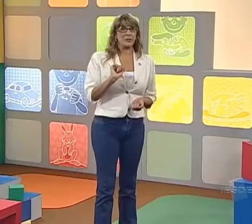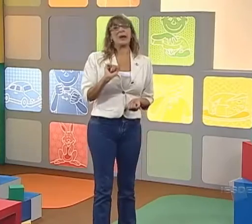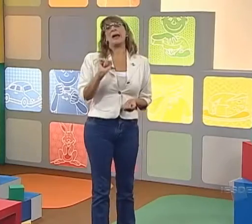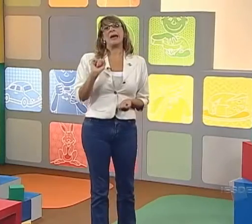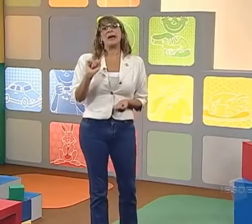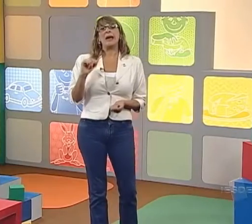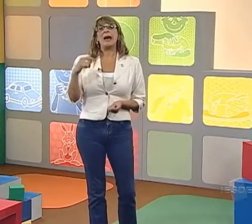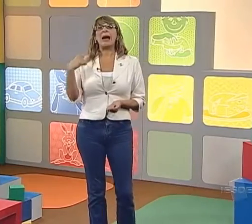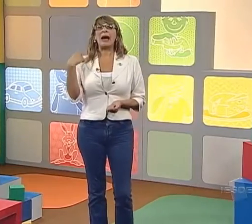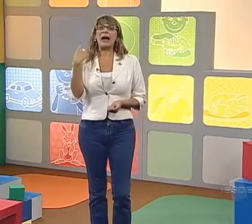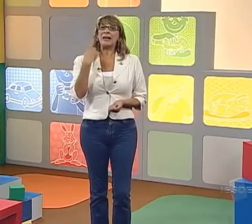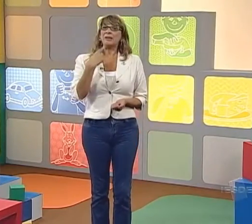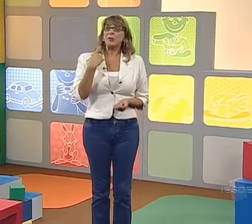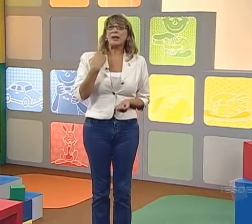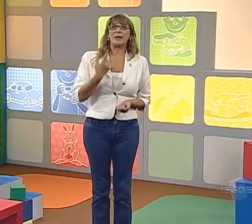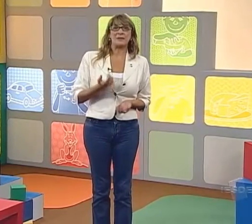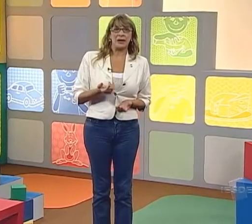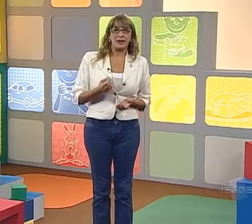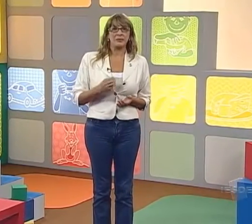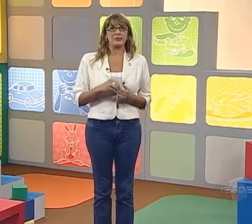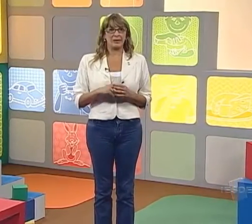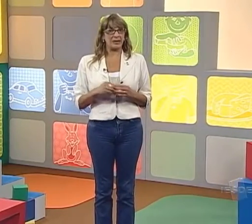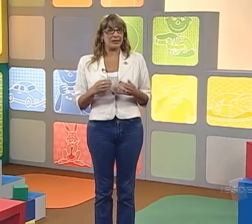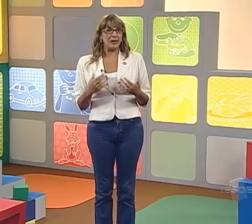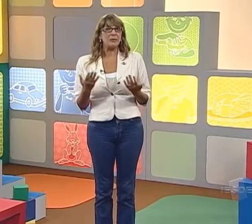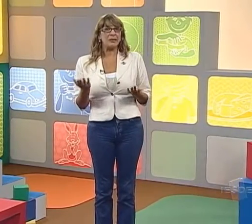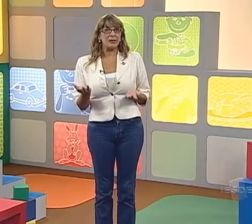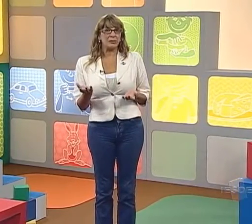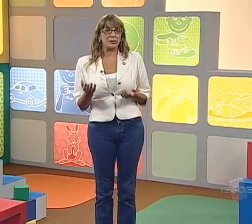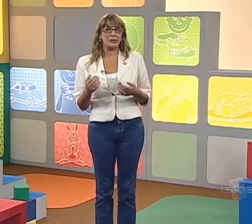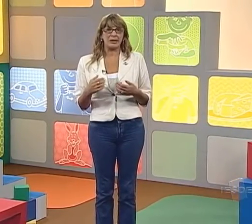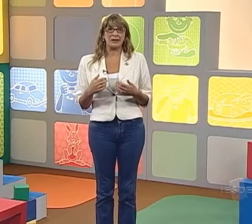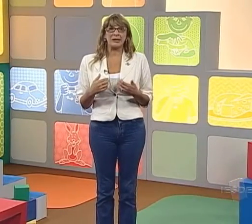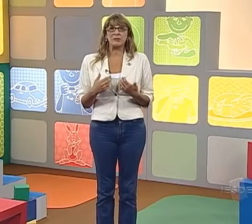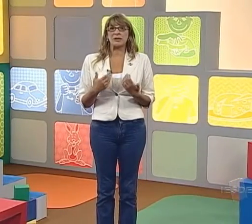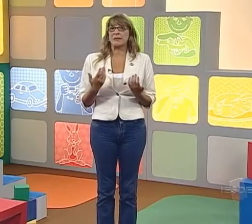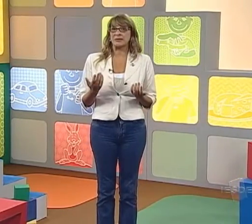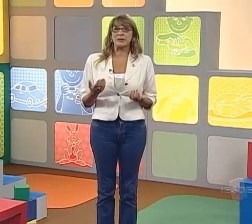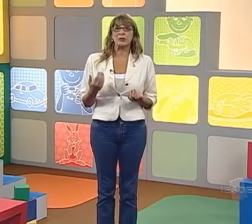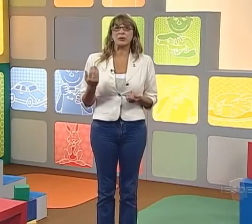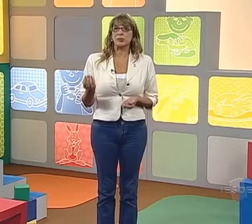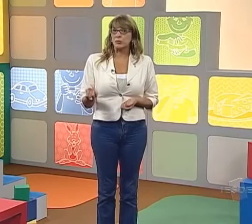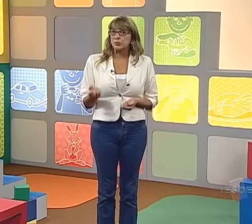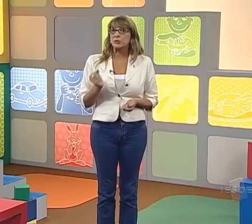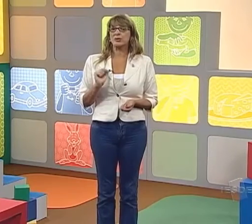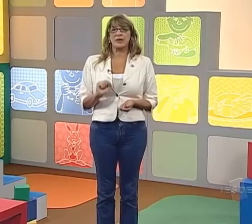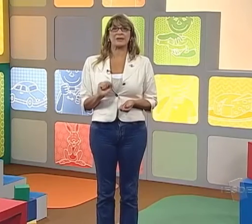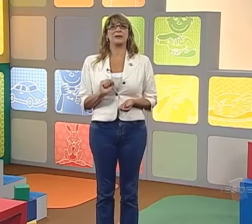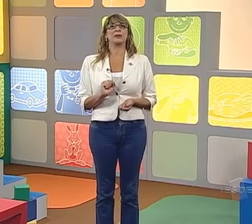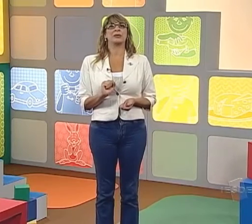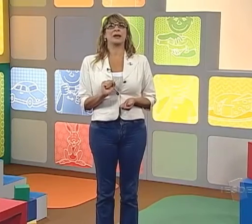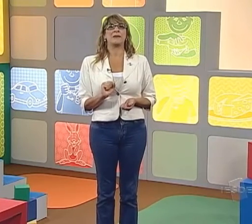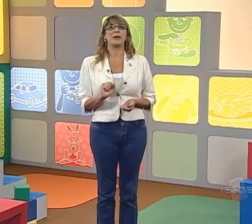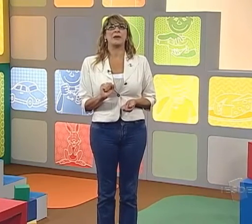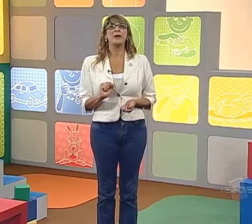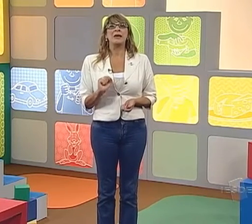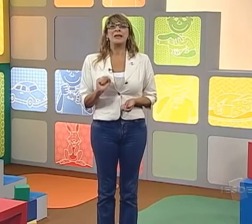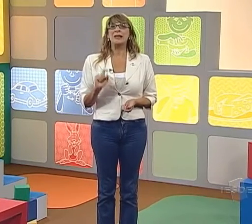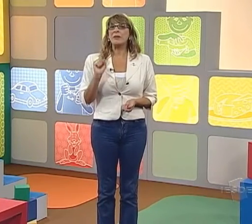Vejam, a leitura labial, que é um mito, temos a impressão que todos os surdos fazem leitura labial. Não